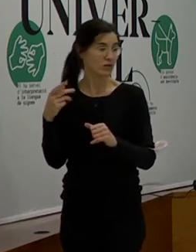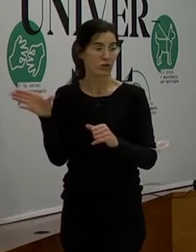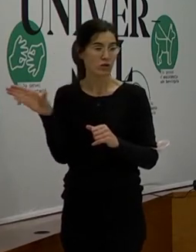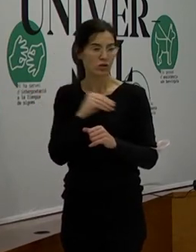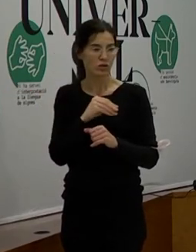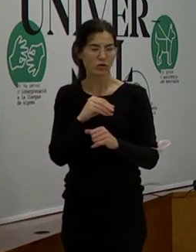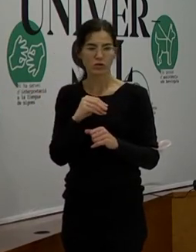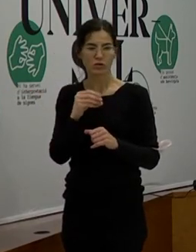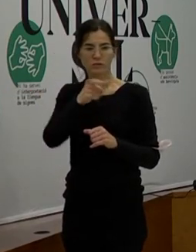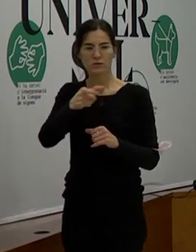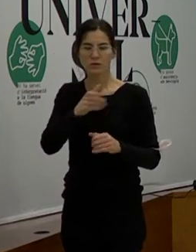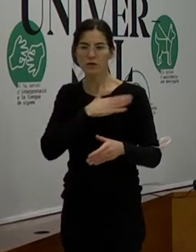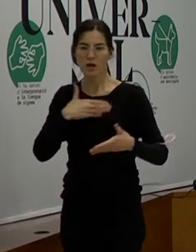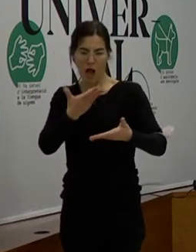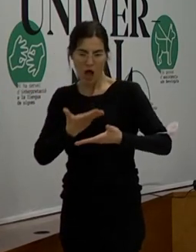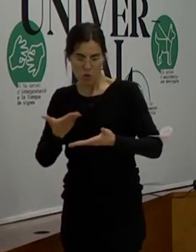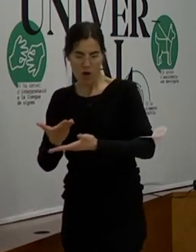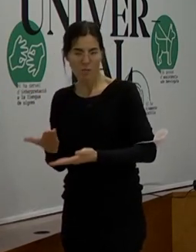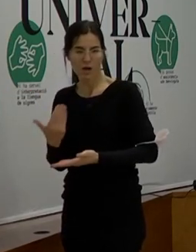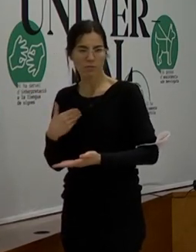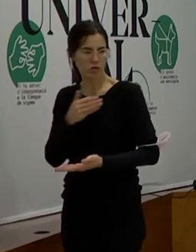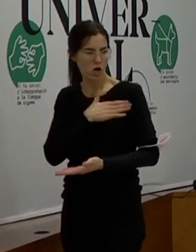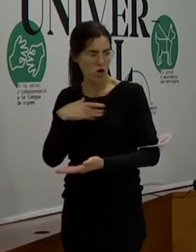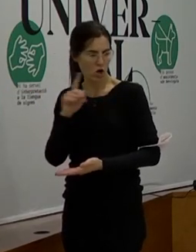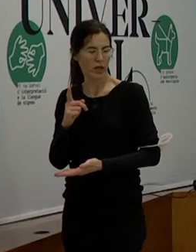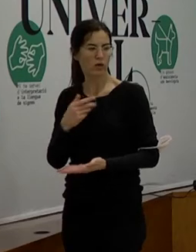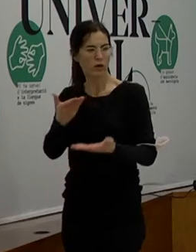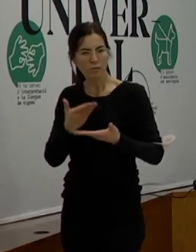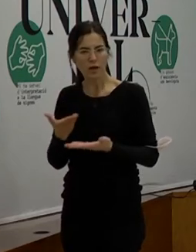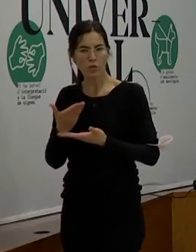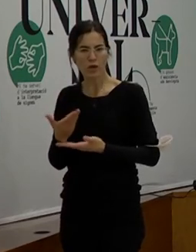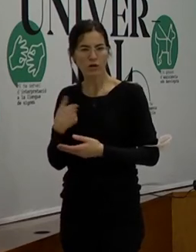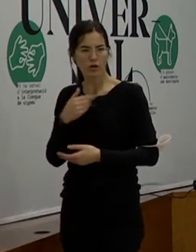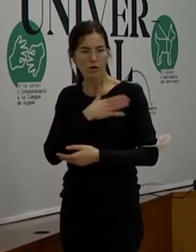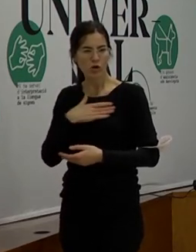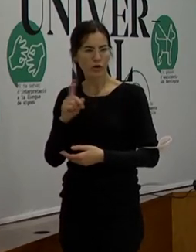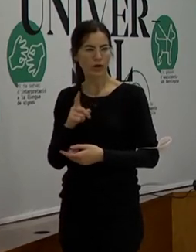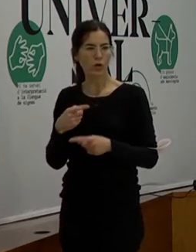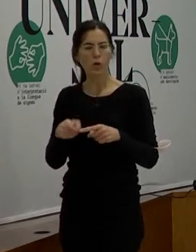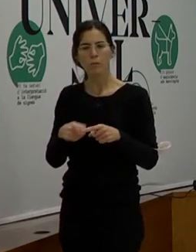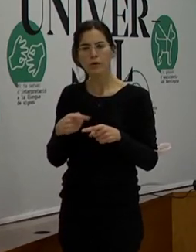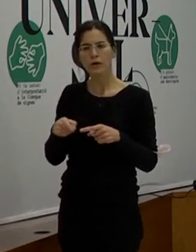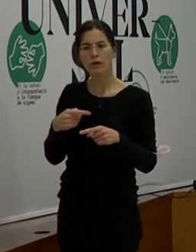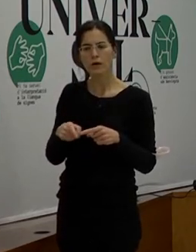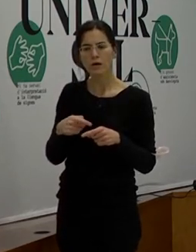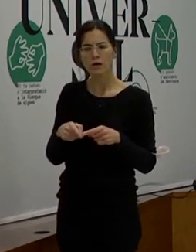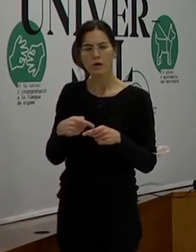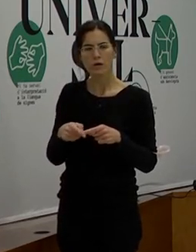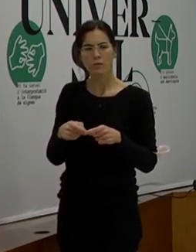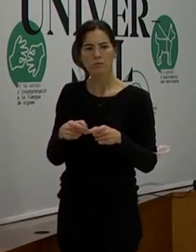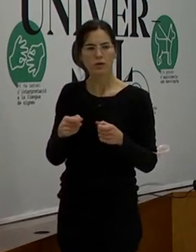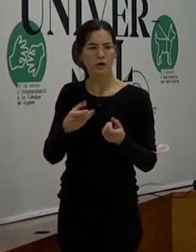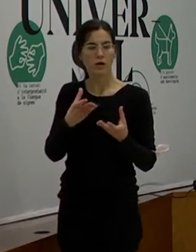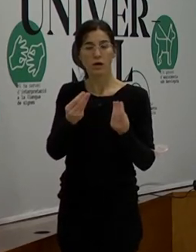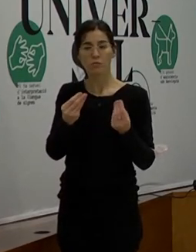tothom em vol ajudar. Doncs pues no vull que m'ajudin. Per què? Perquè està el món ple de cadires de